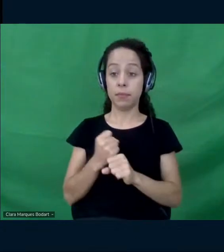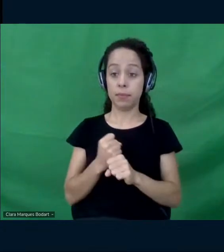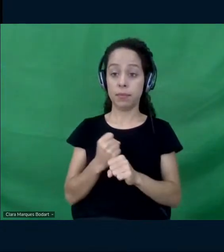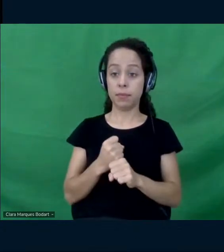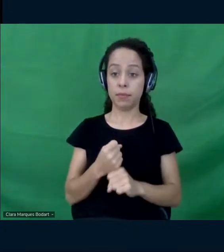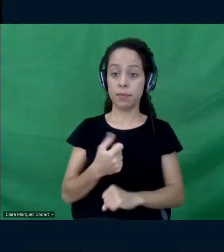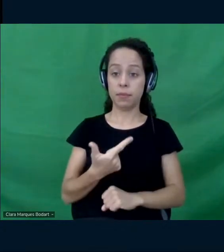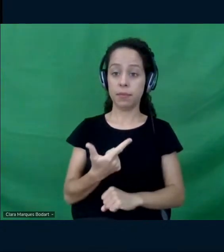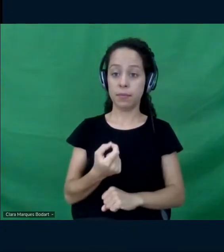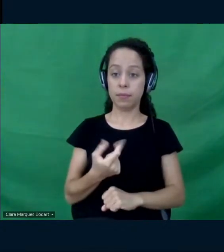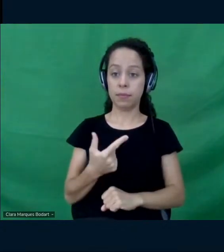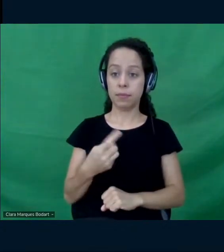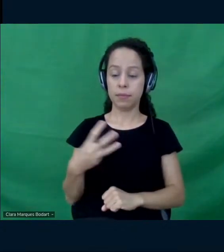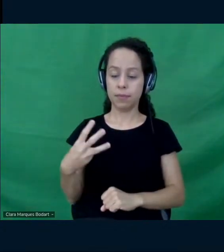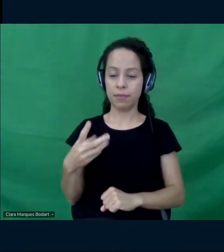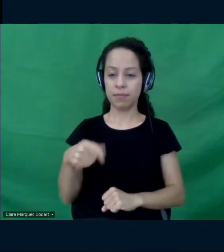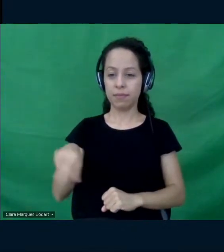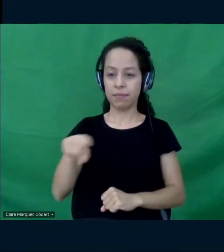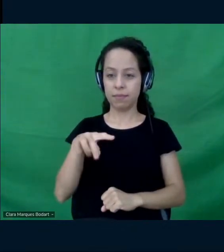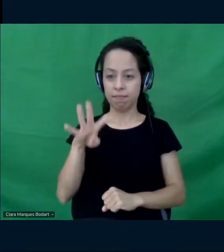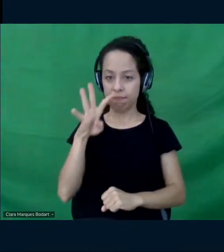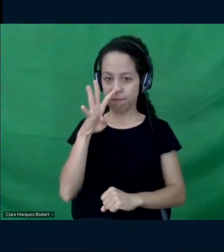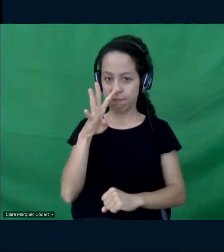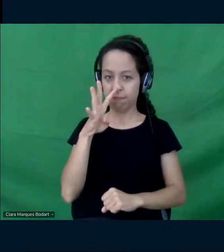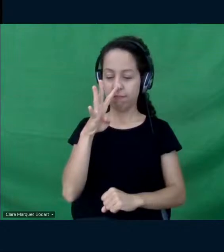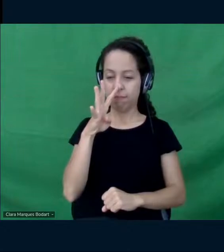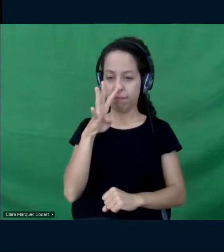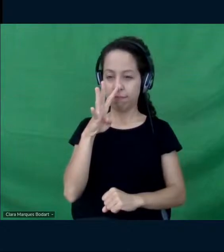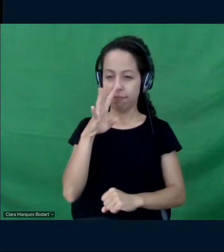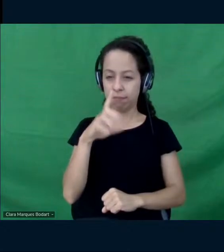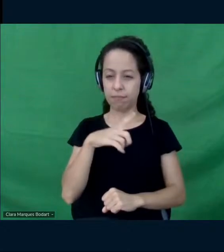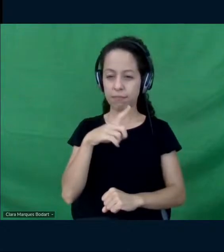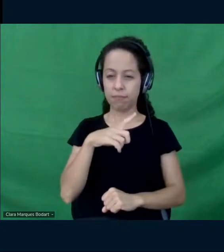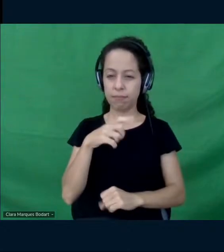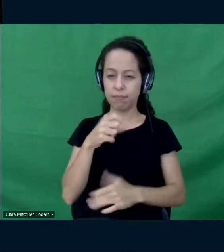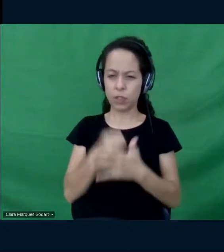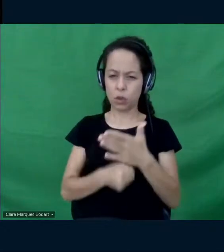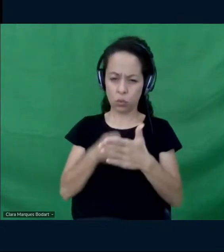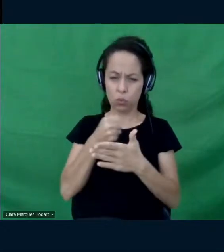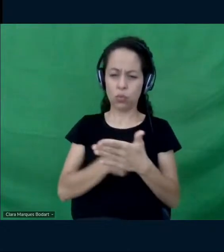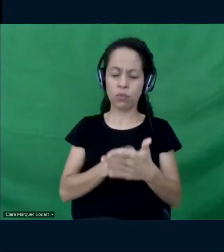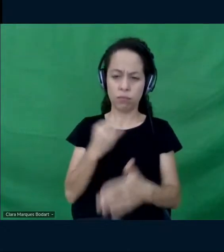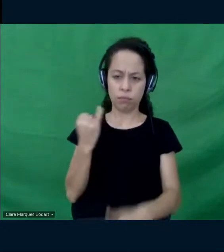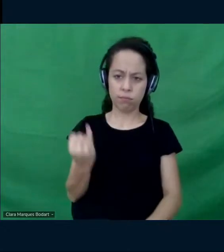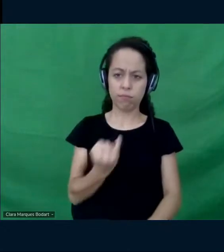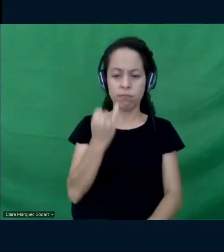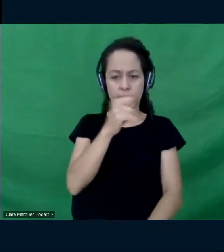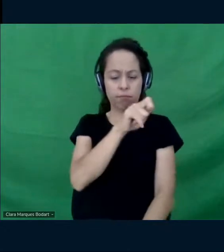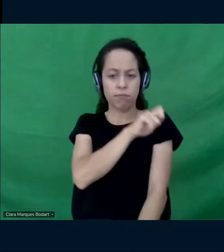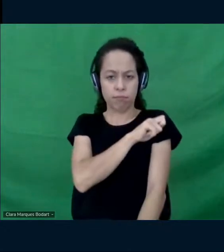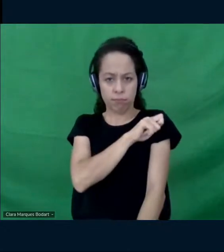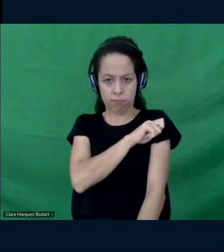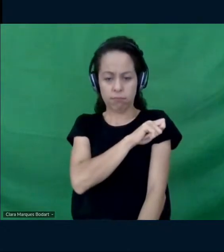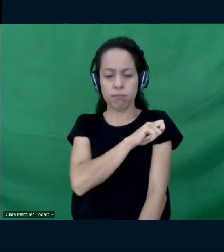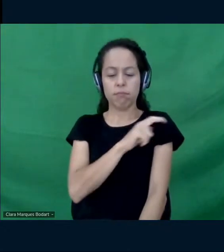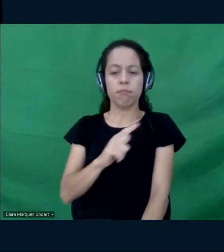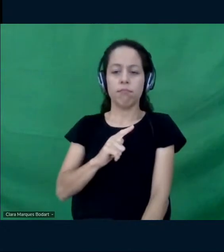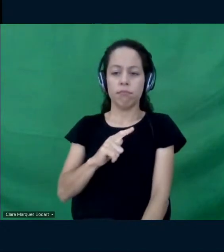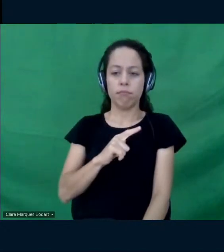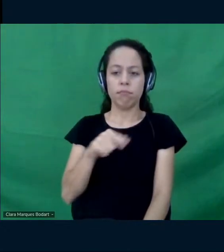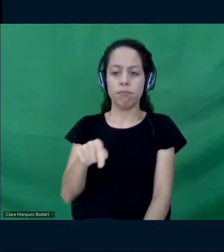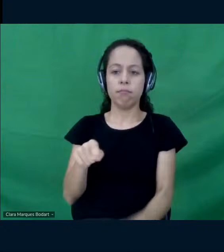2023, vocês acompanharam, né? Houve uma mobilização importante de estudantes acompanhada do apoio, né,